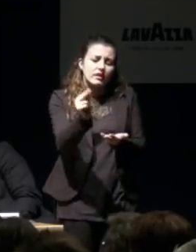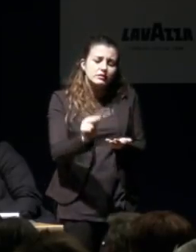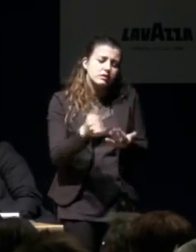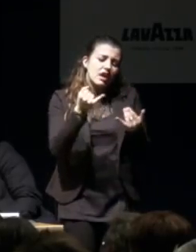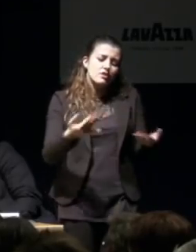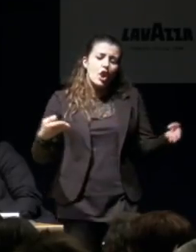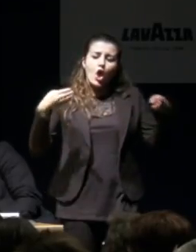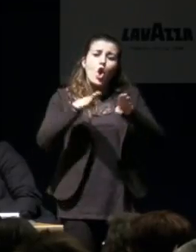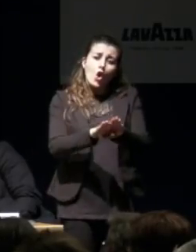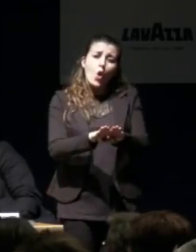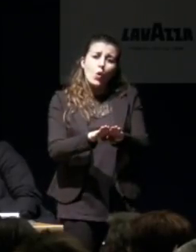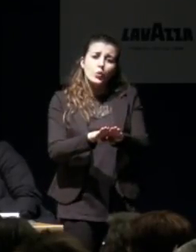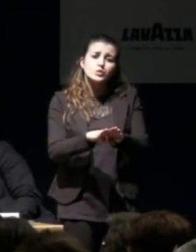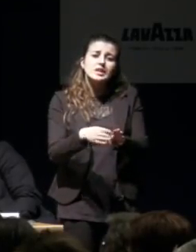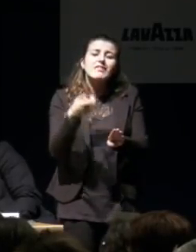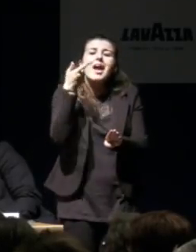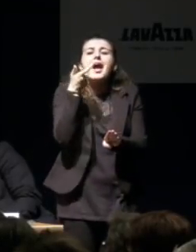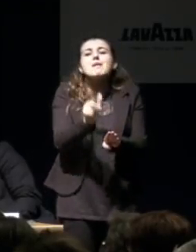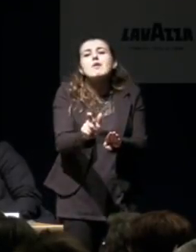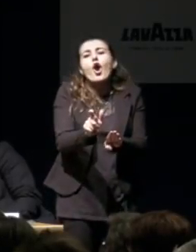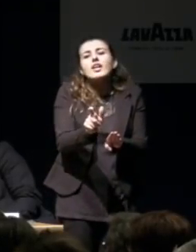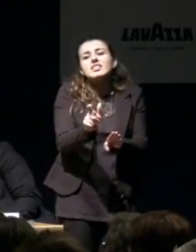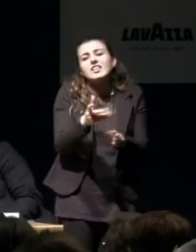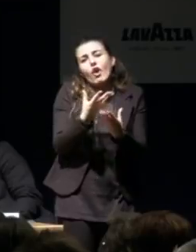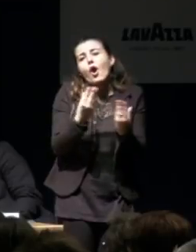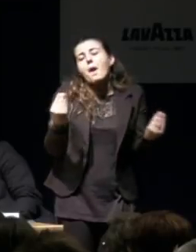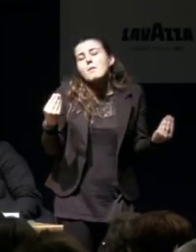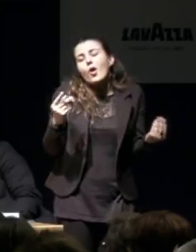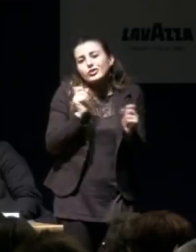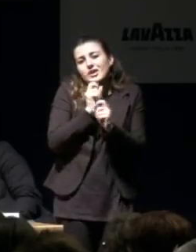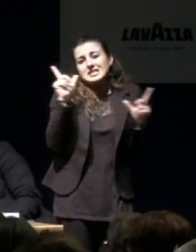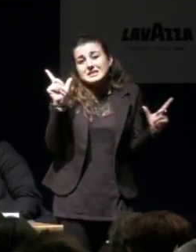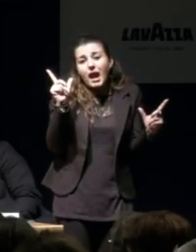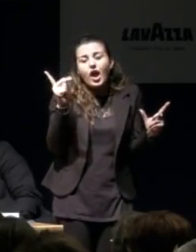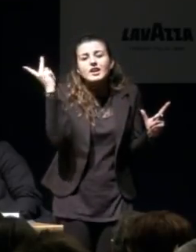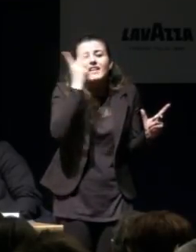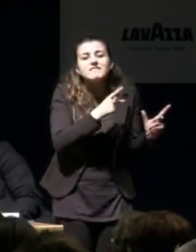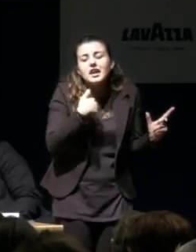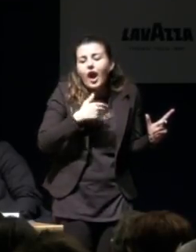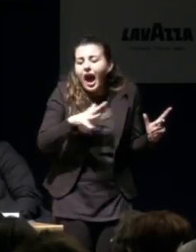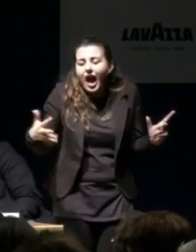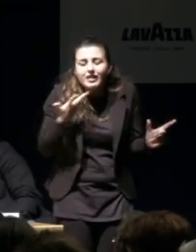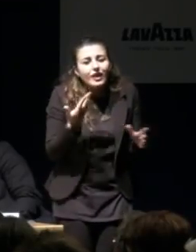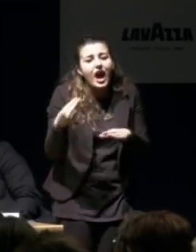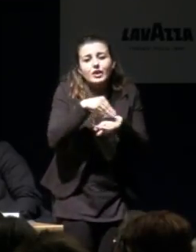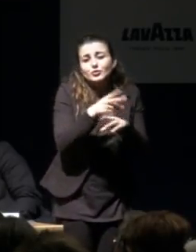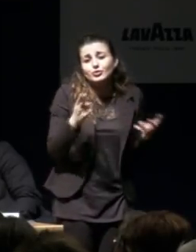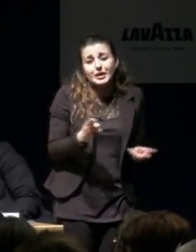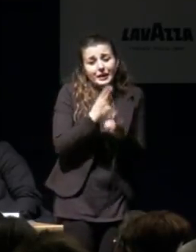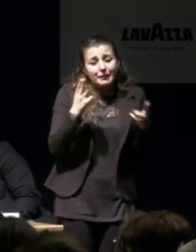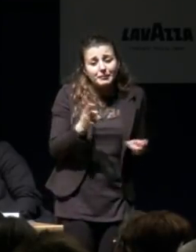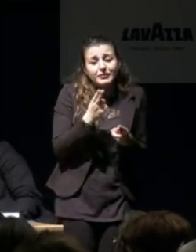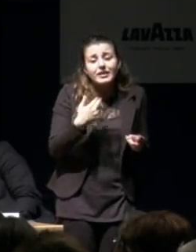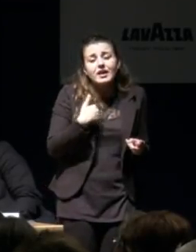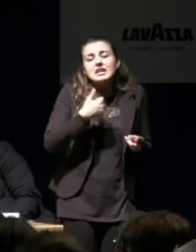modo ripeto in modo veramente ammirevole non so cos'altro dire l'unica cosa che certamente